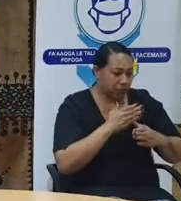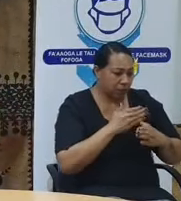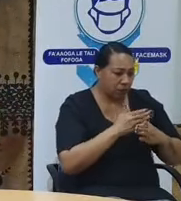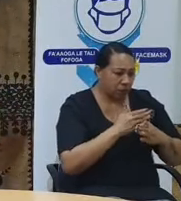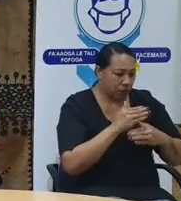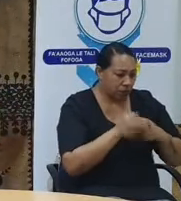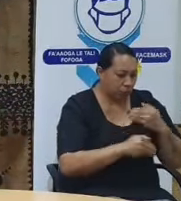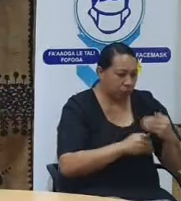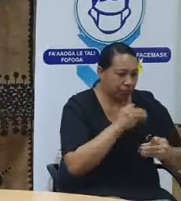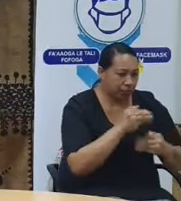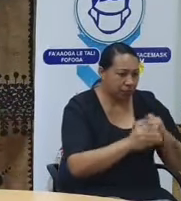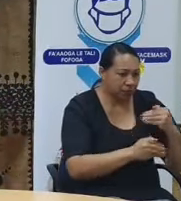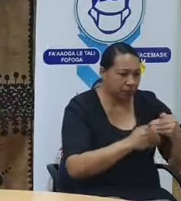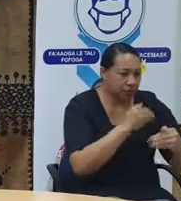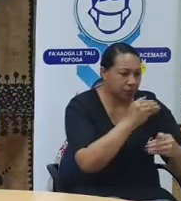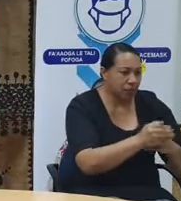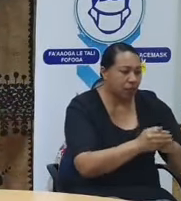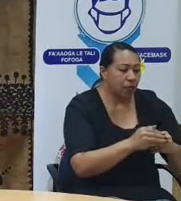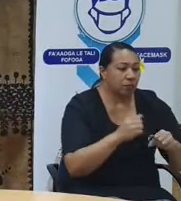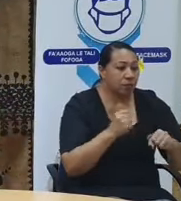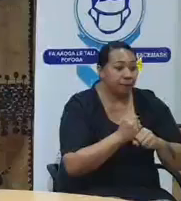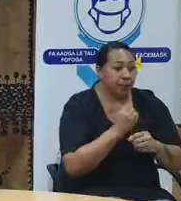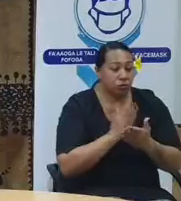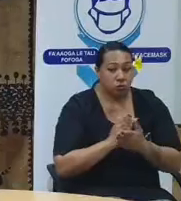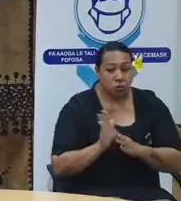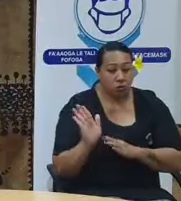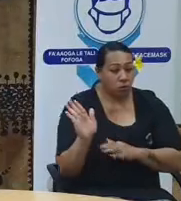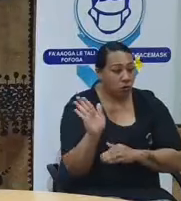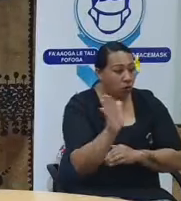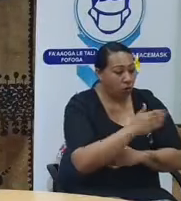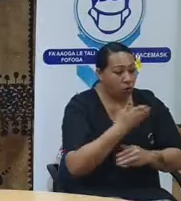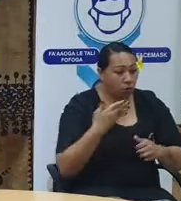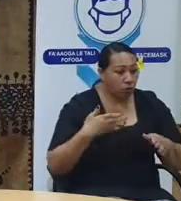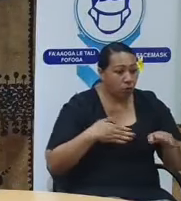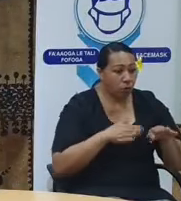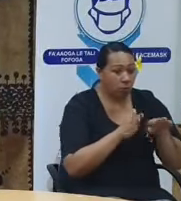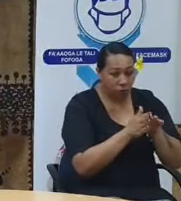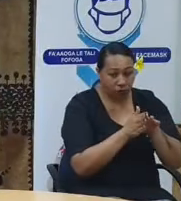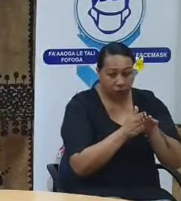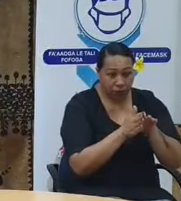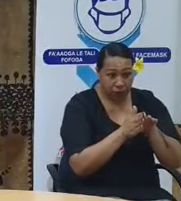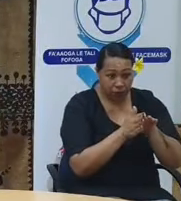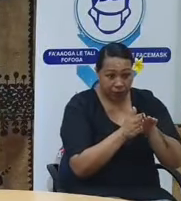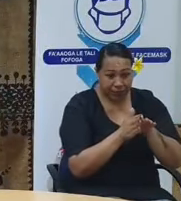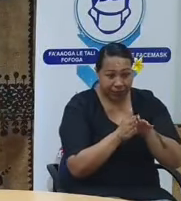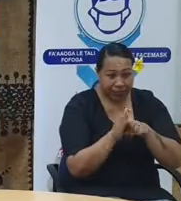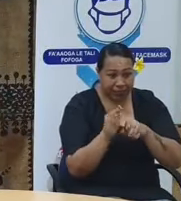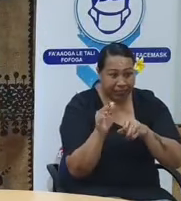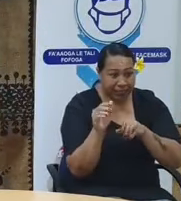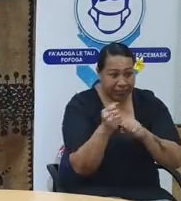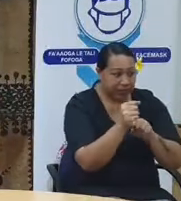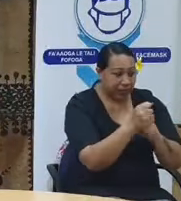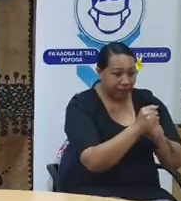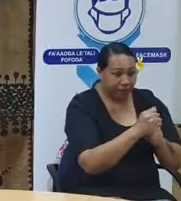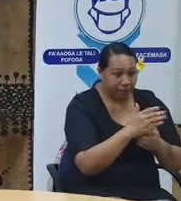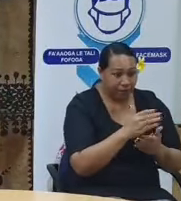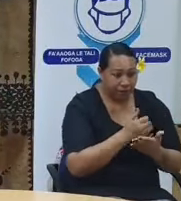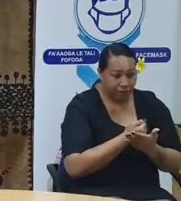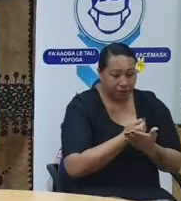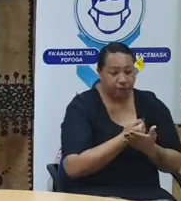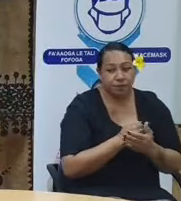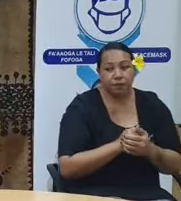nga olo ye ita to ele wafu fa ma malo ia mai ole a fa na yoi